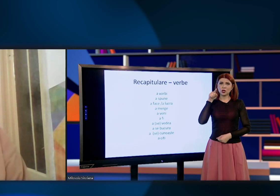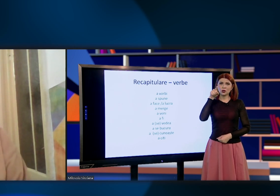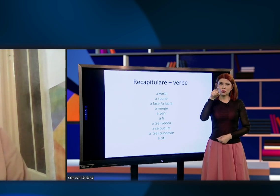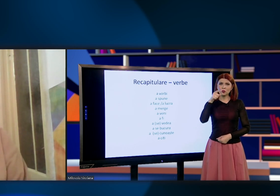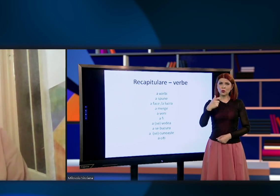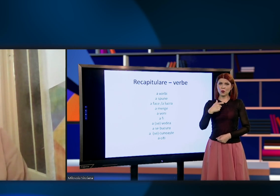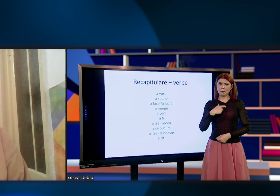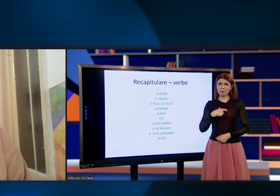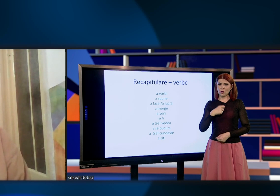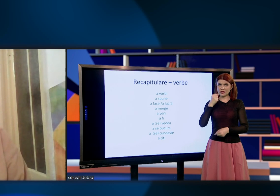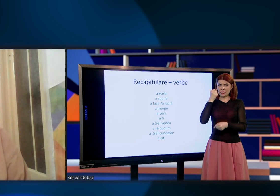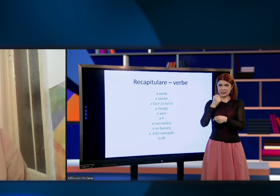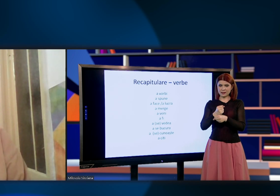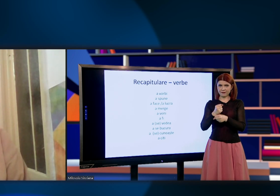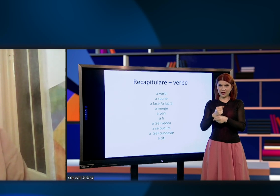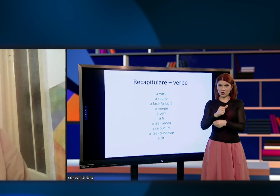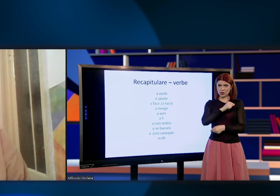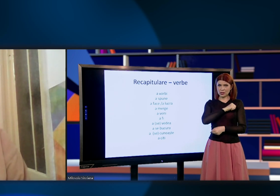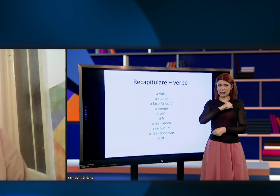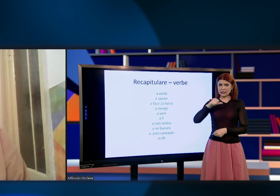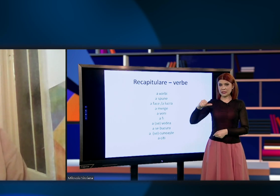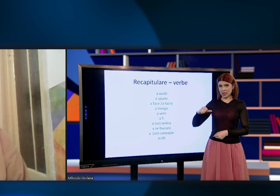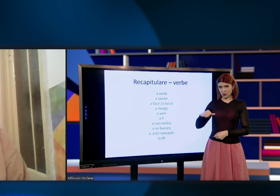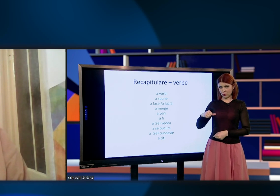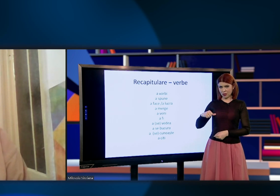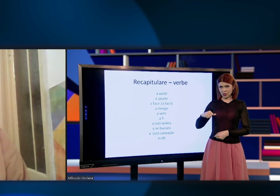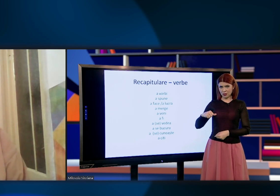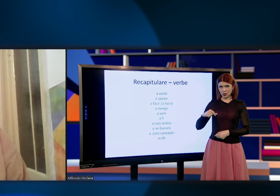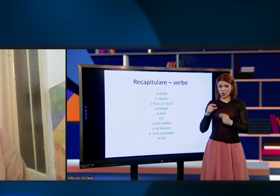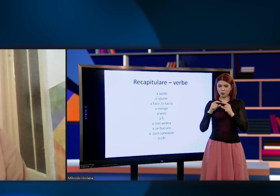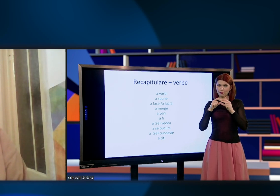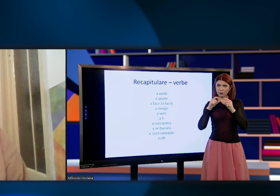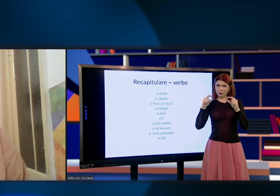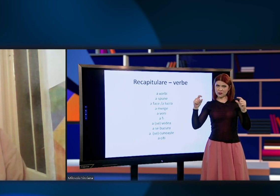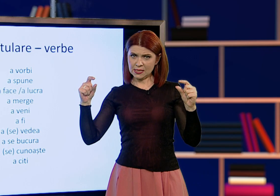tu poți să faci singură propoziții